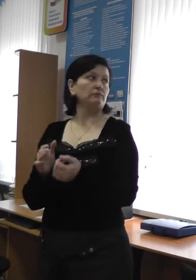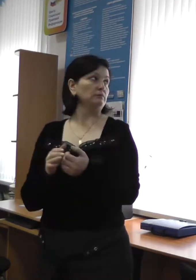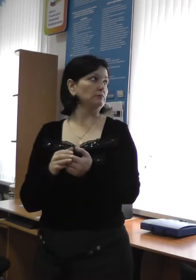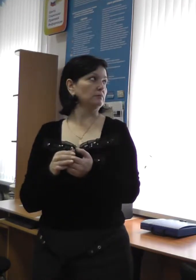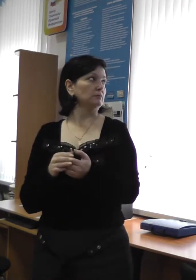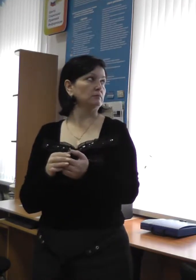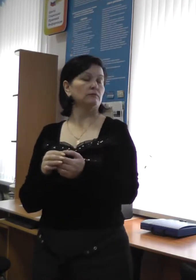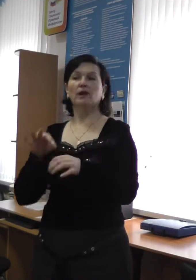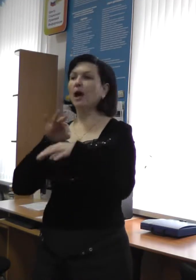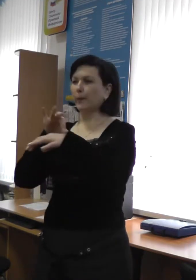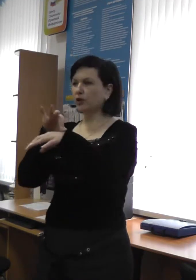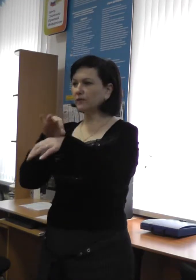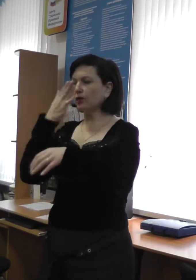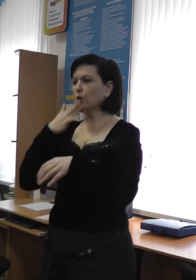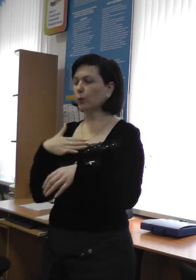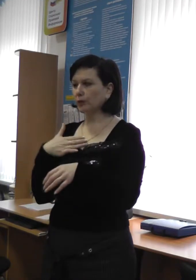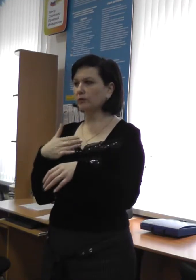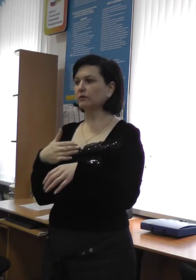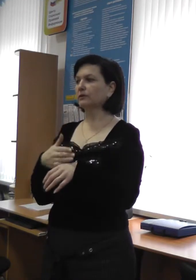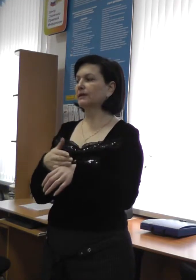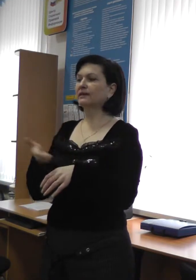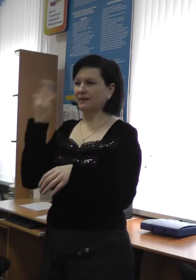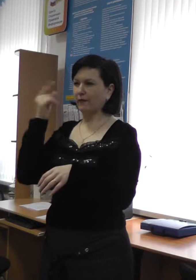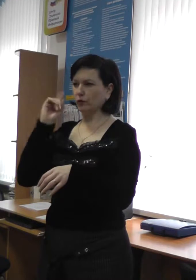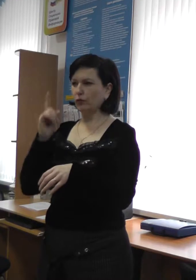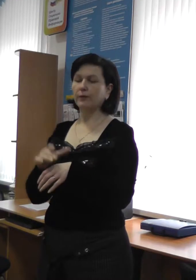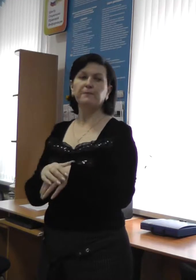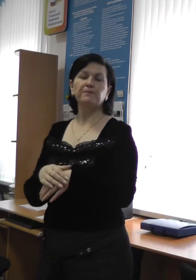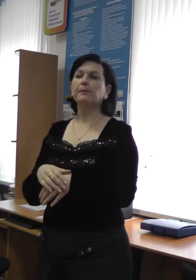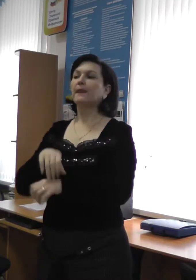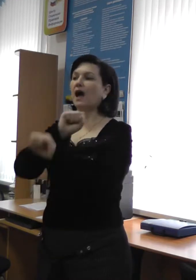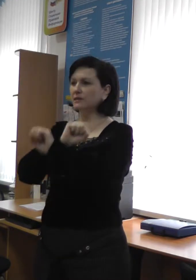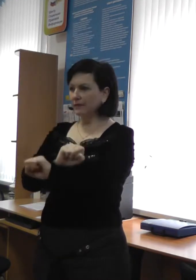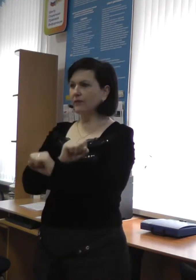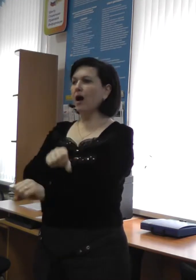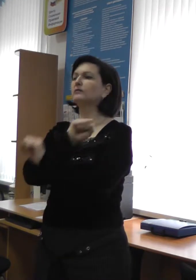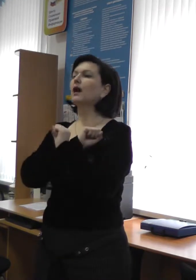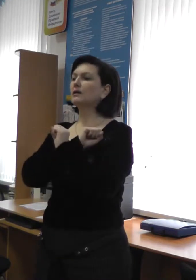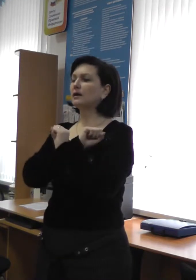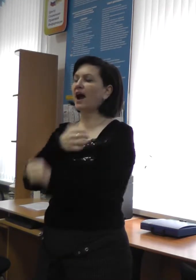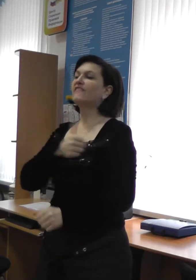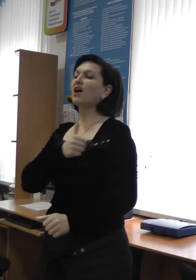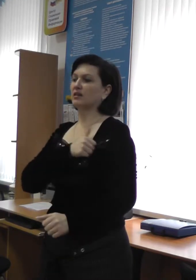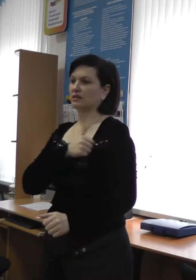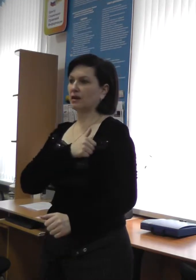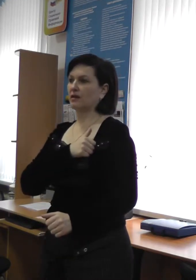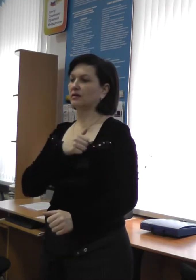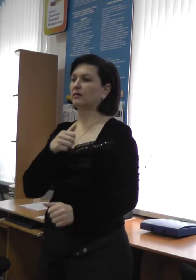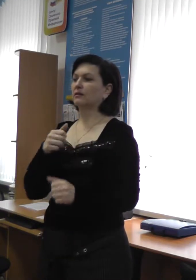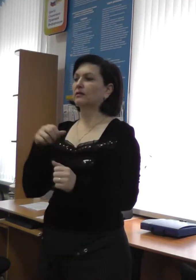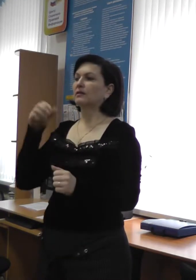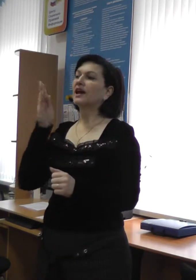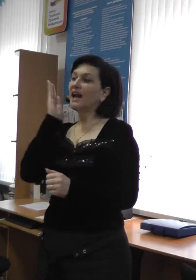многих путешественников, заведении того времени. Останавливались и отдыхали офицеры, в том числе поэт Михаил